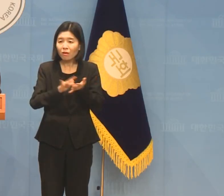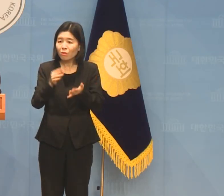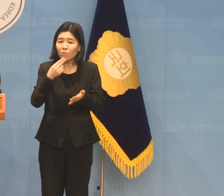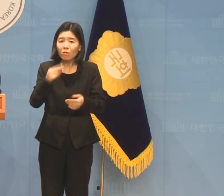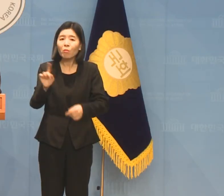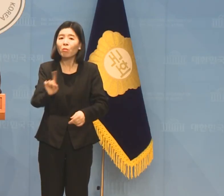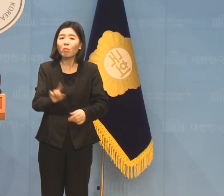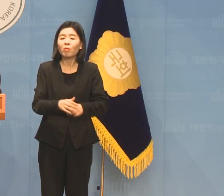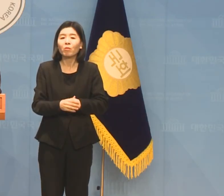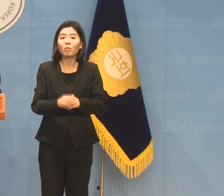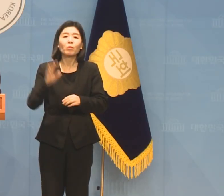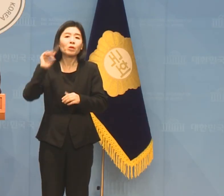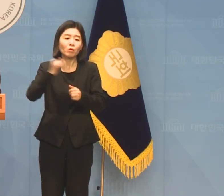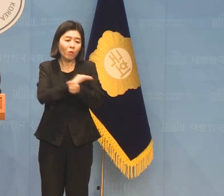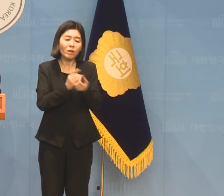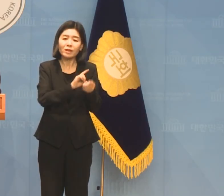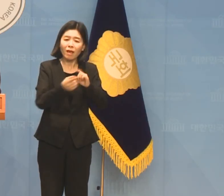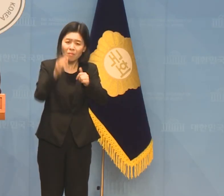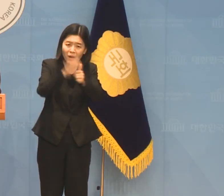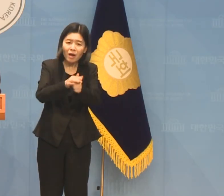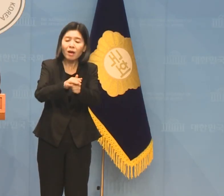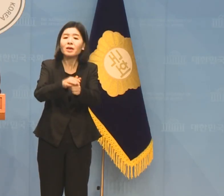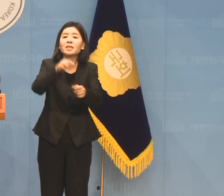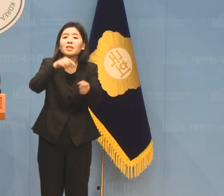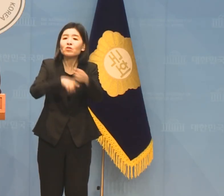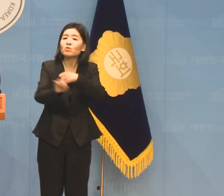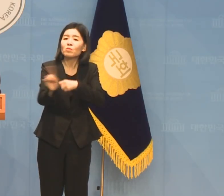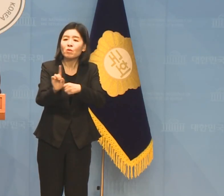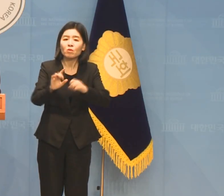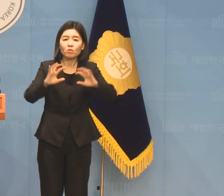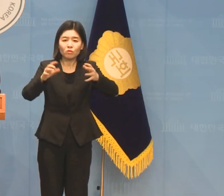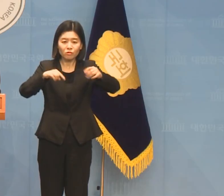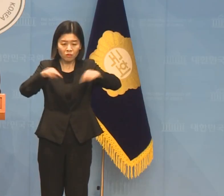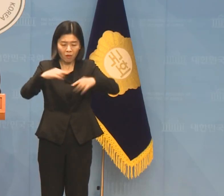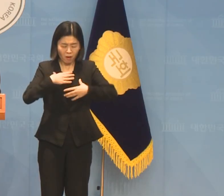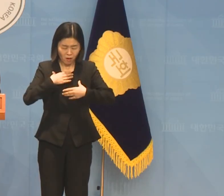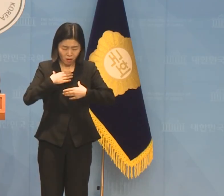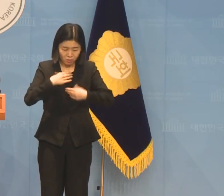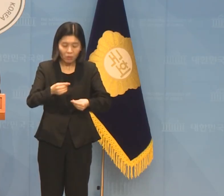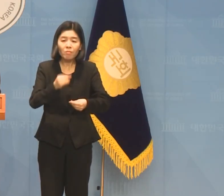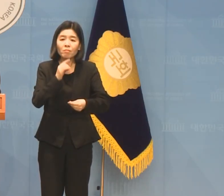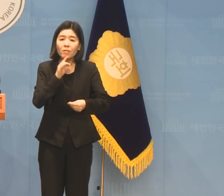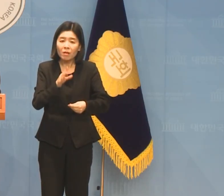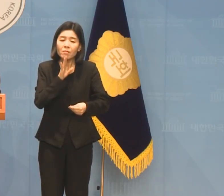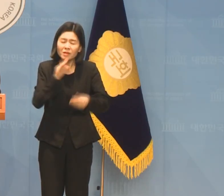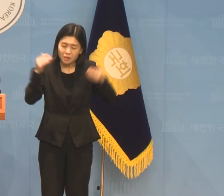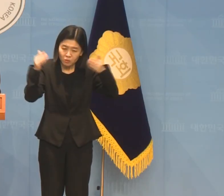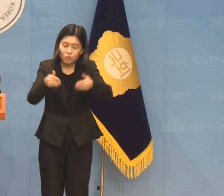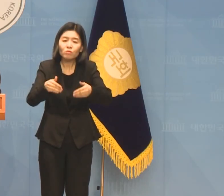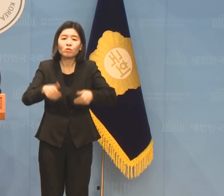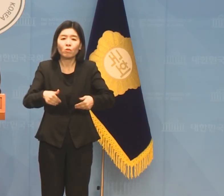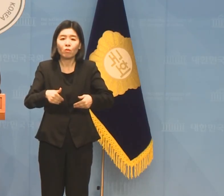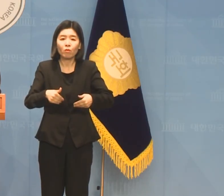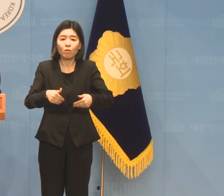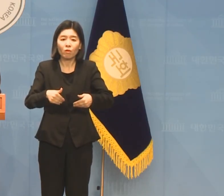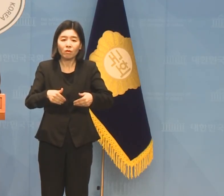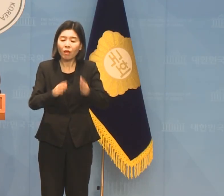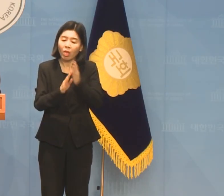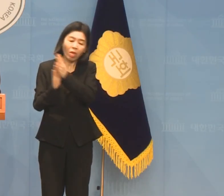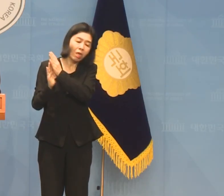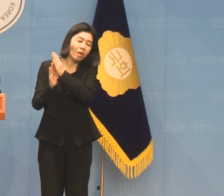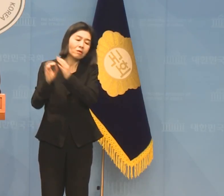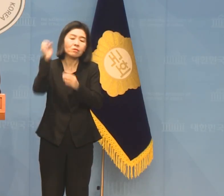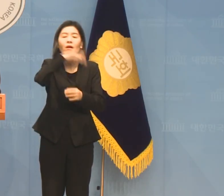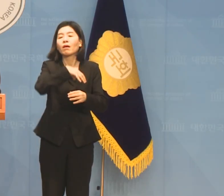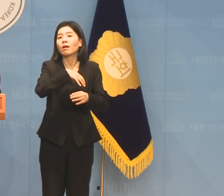대통령 권한대행이 안정적인 국정운영의 책임을 등한시한 채 대선판만 기웃거리다니 기가 막힐